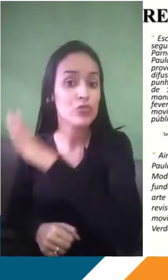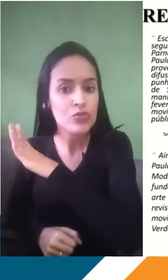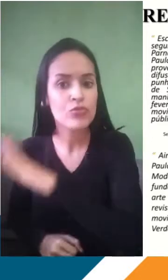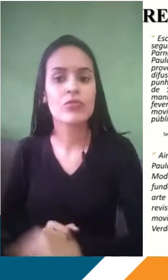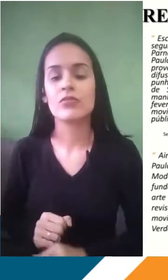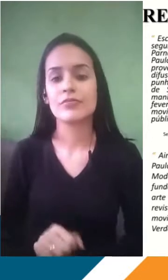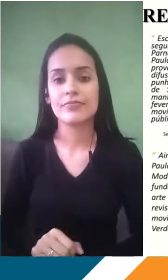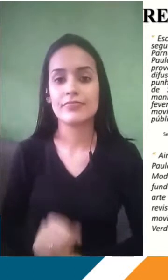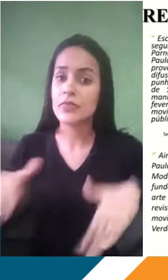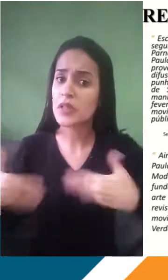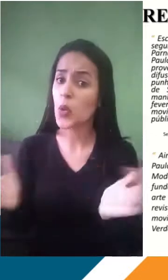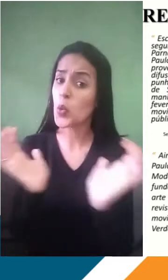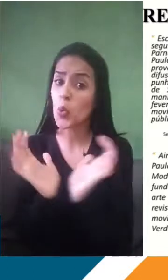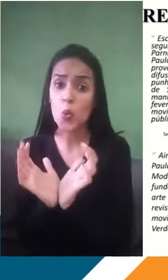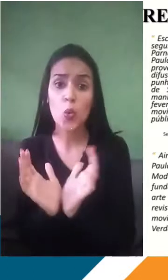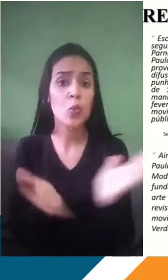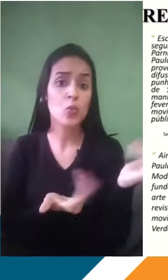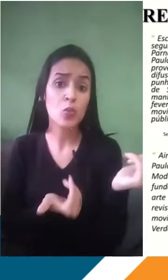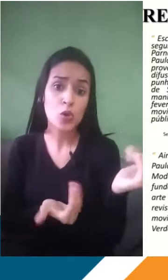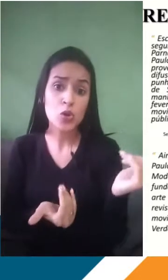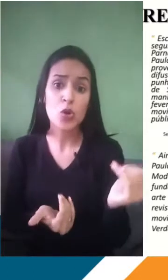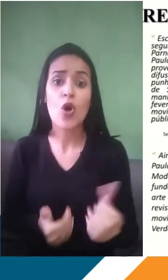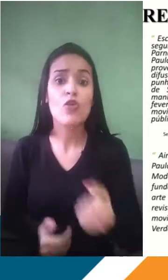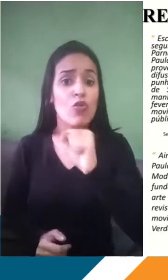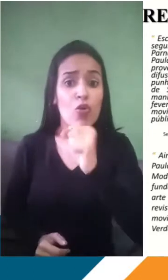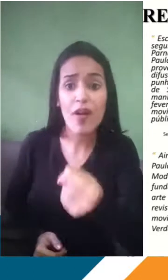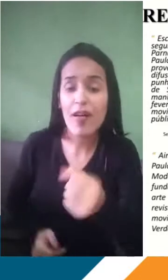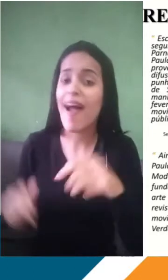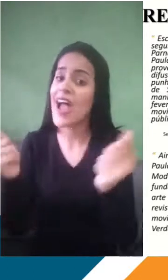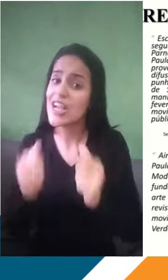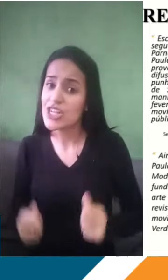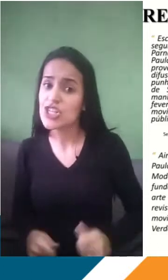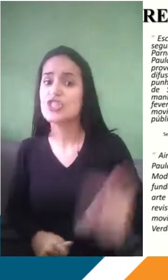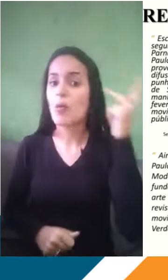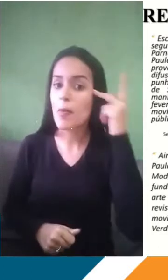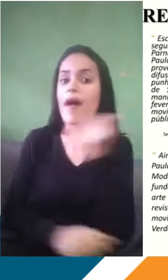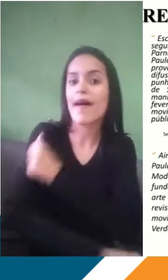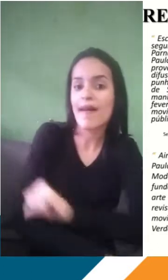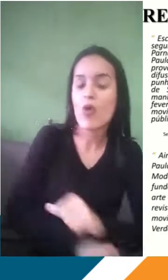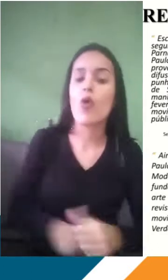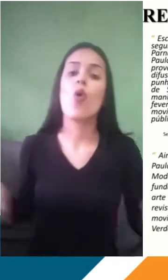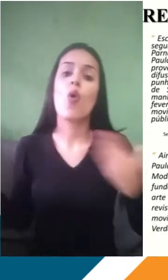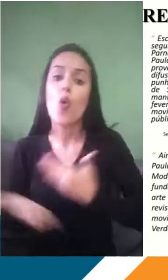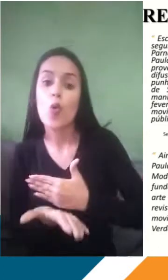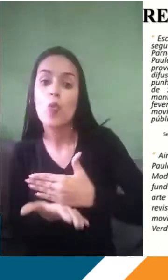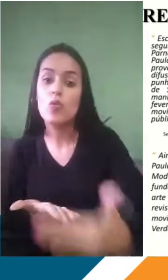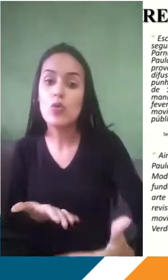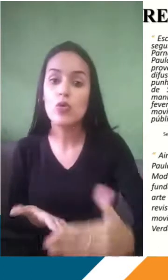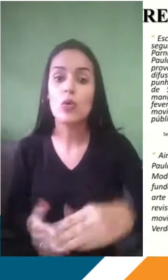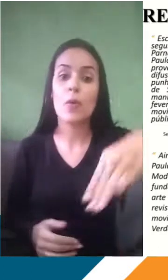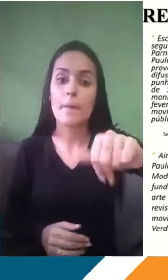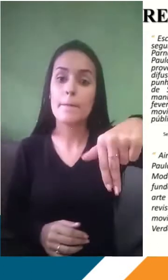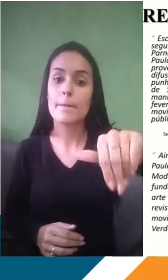poetas, jornalistas e artistas de São Paulo e do Rio de Janeiro desencadearam manifestações de renovação entre os dias